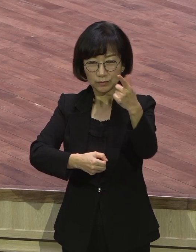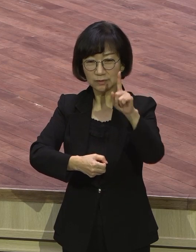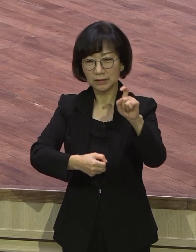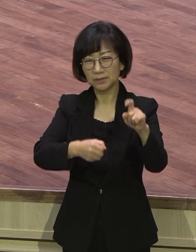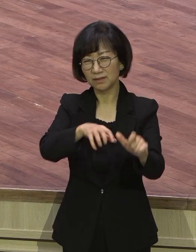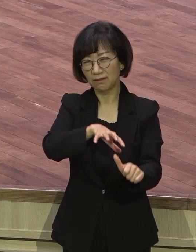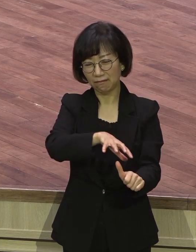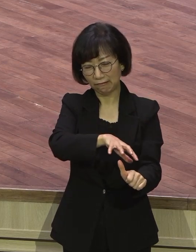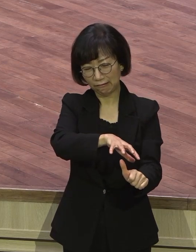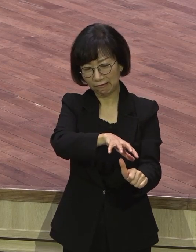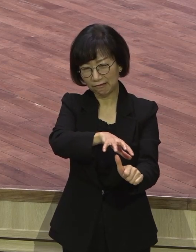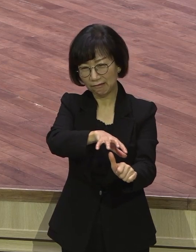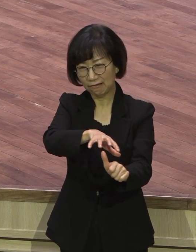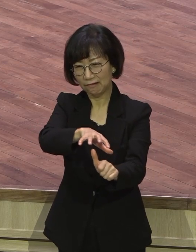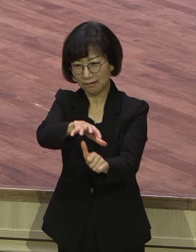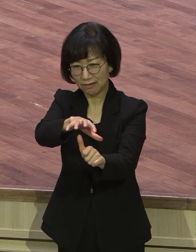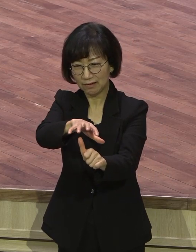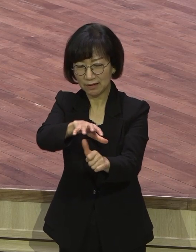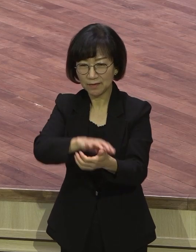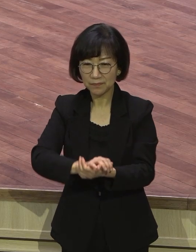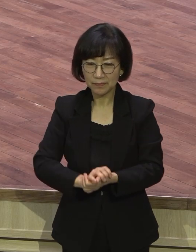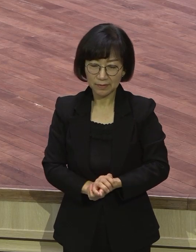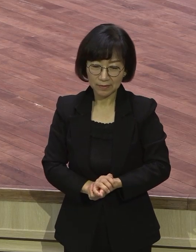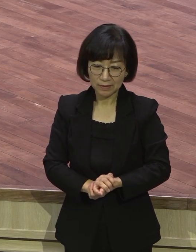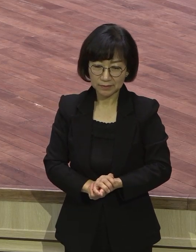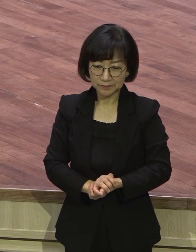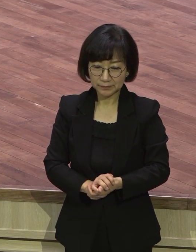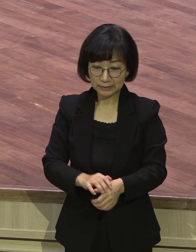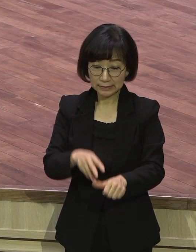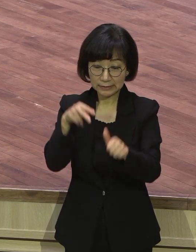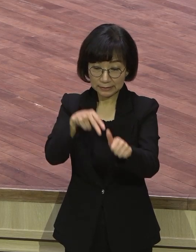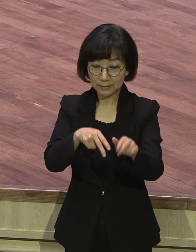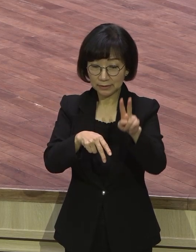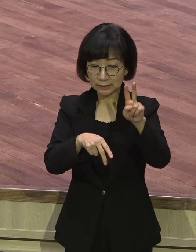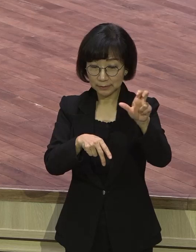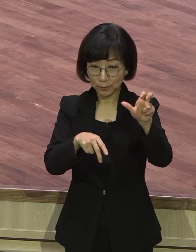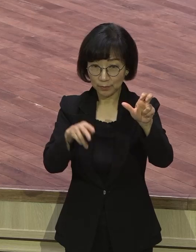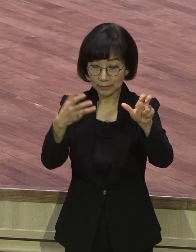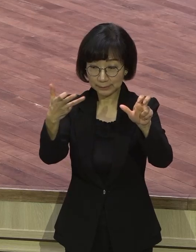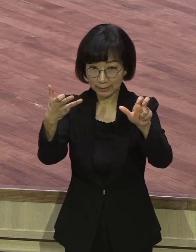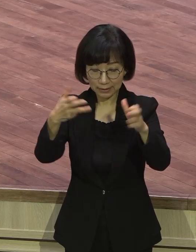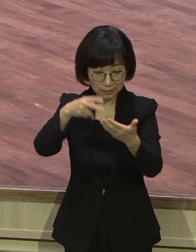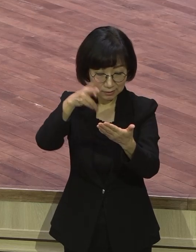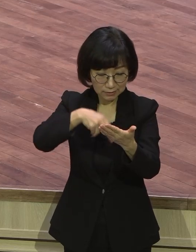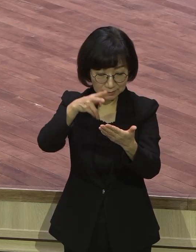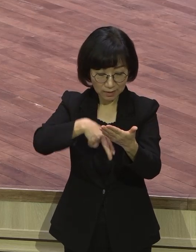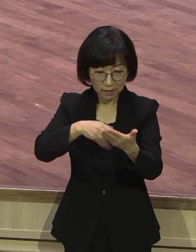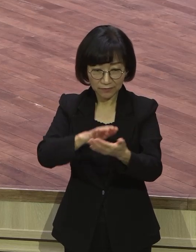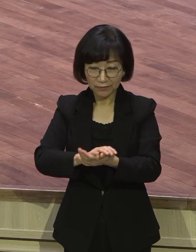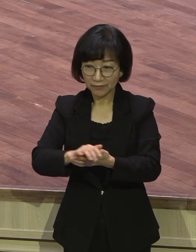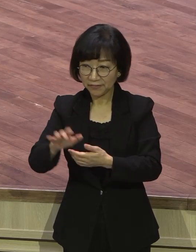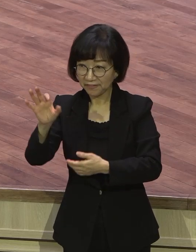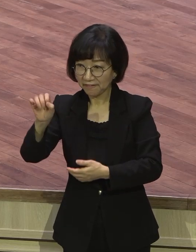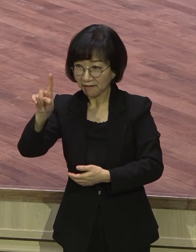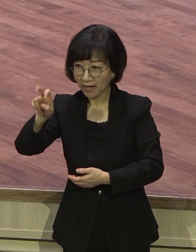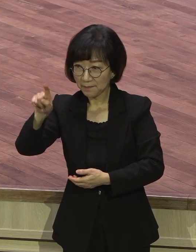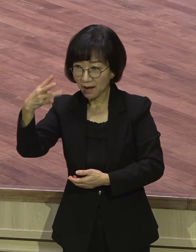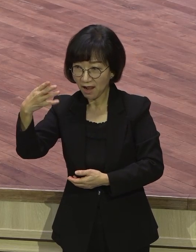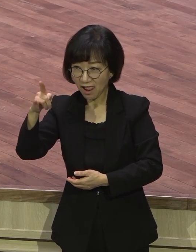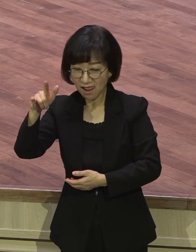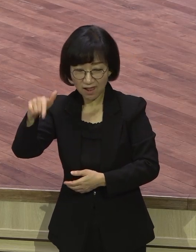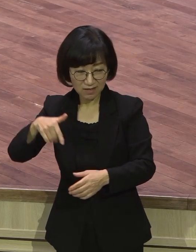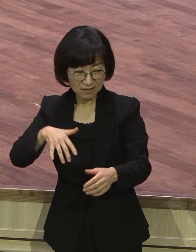특별히 신민기 25장 18절에 아물렉이 중요한 공격 대상으로 삼은 자들이 이스만 볼 수